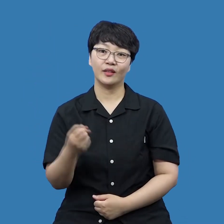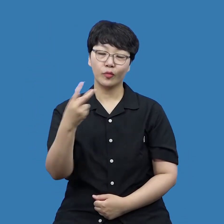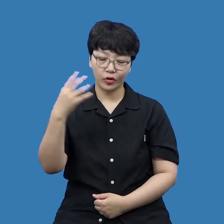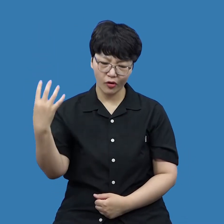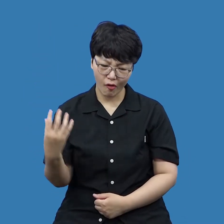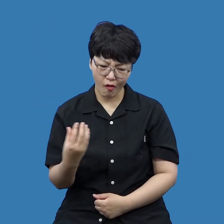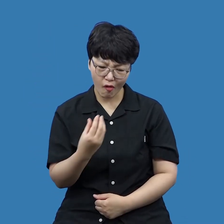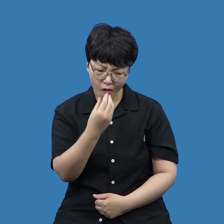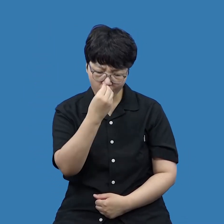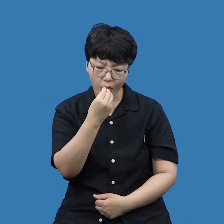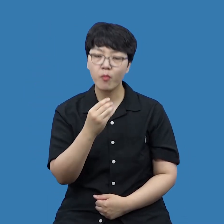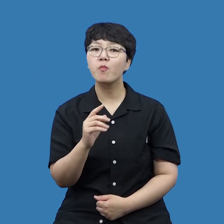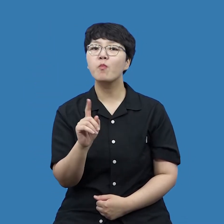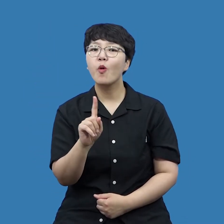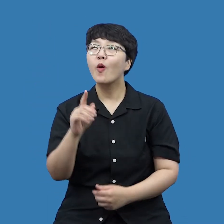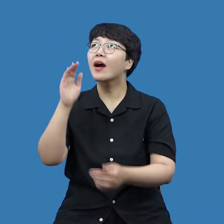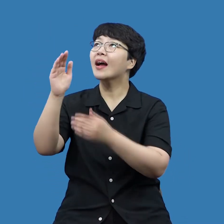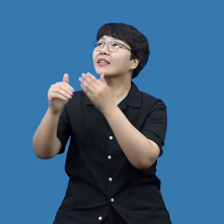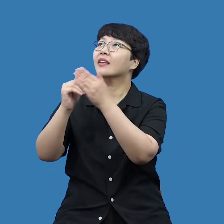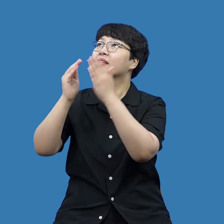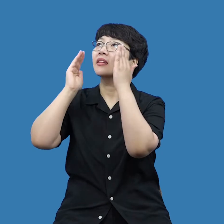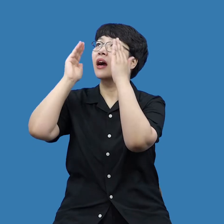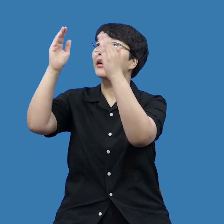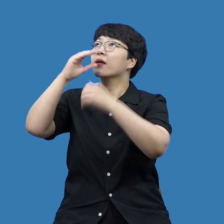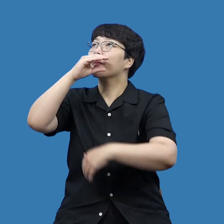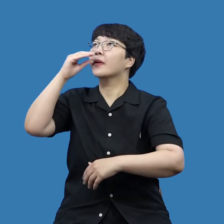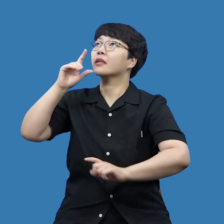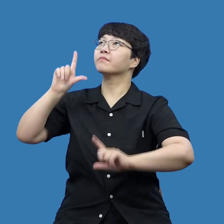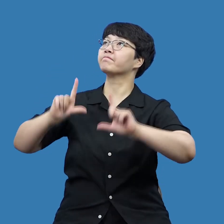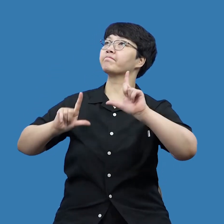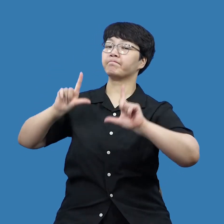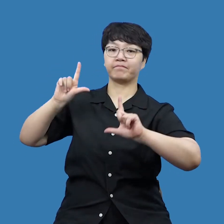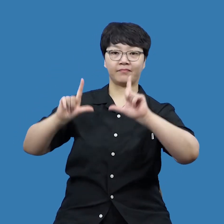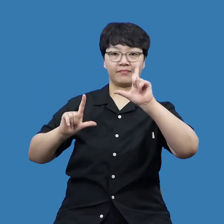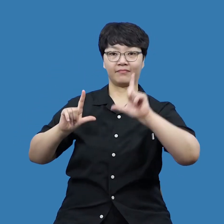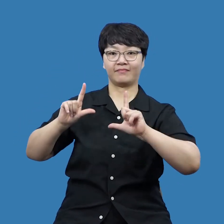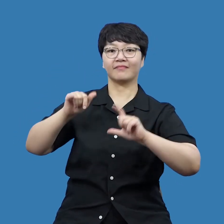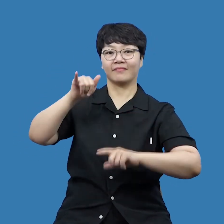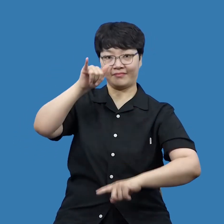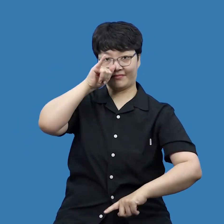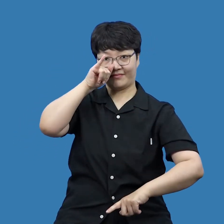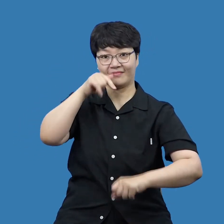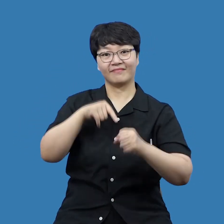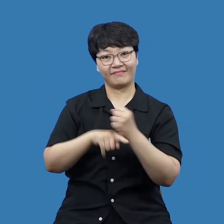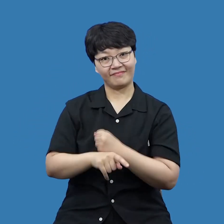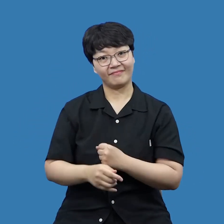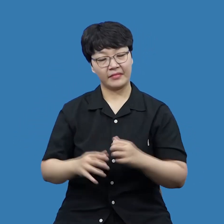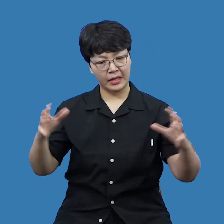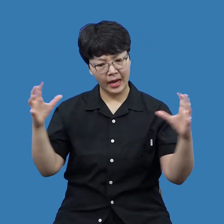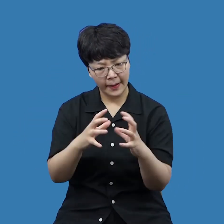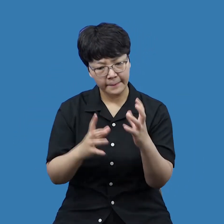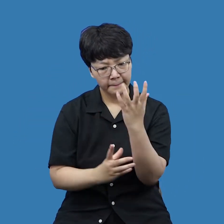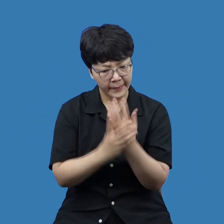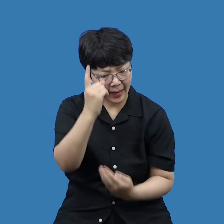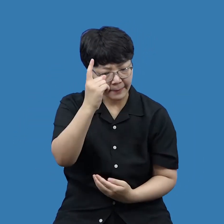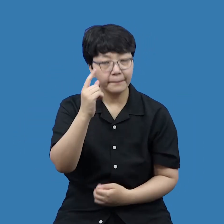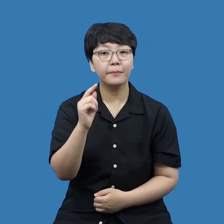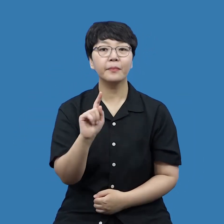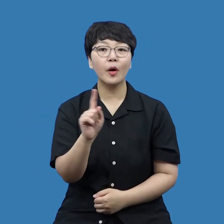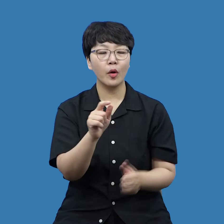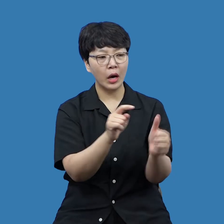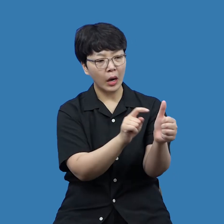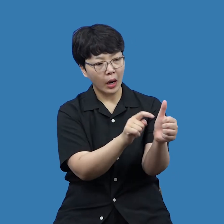경건은 하나님을 향한 바른 태도, 자세를 뜻하는 것입니다. 한마디로 그는